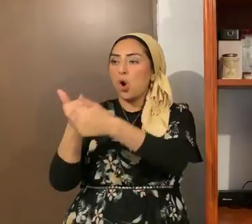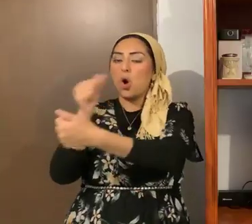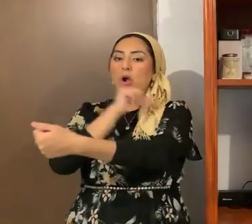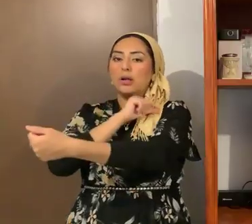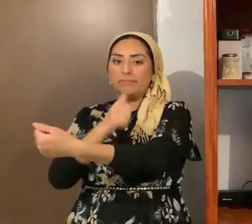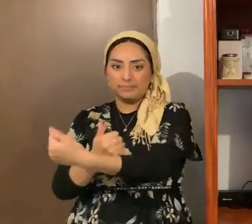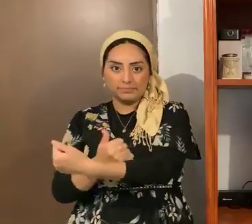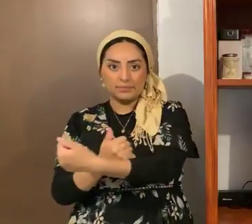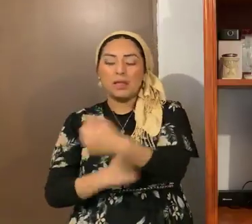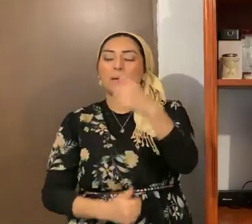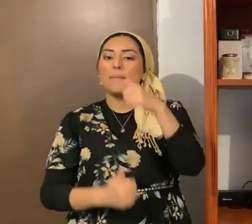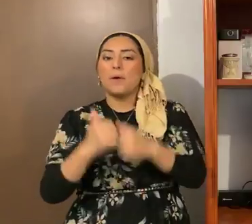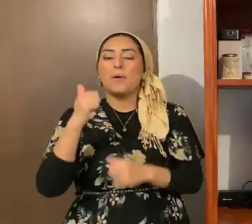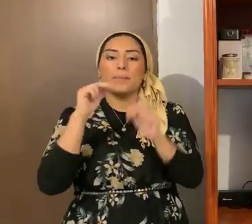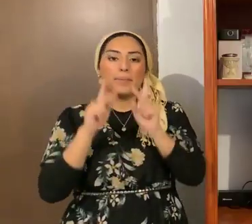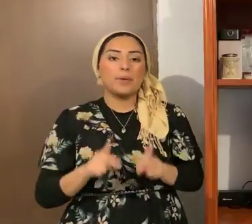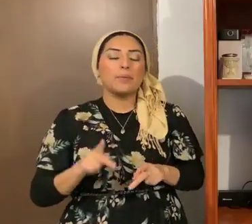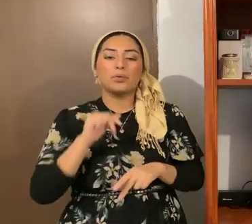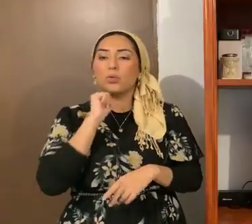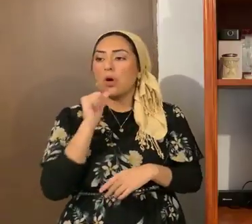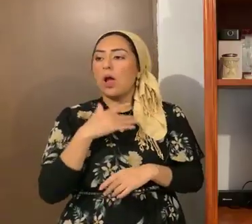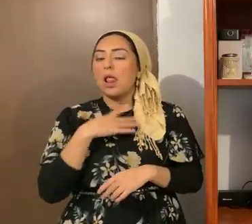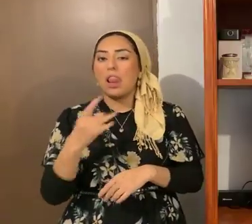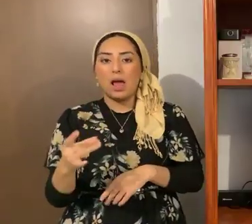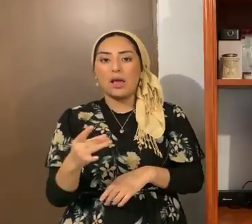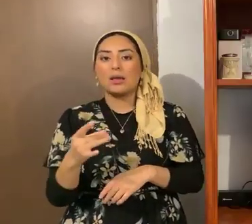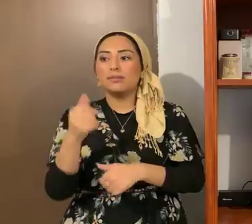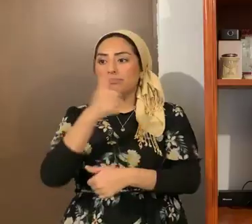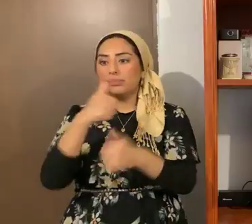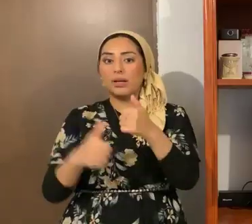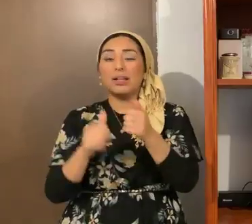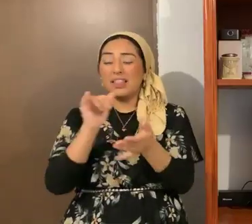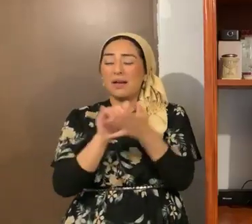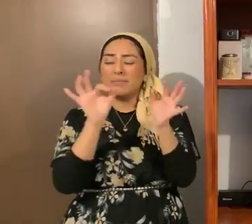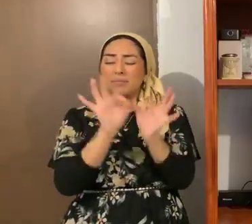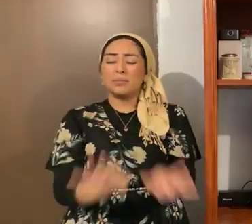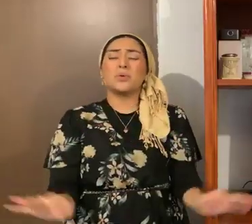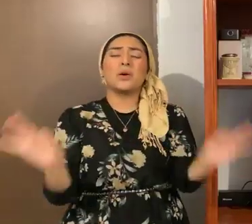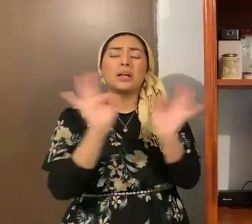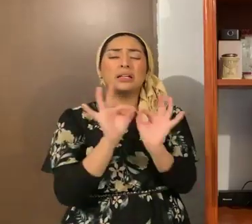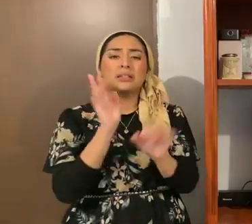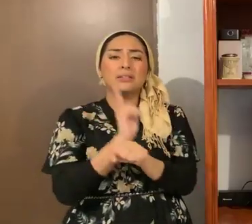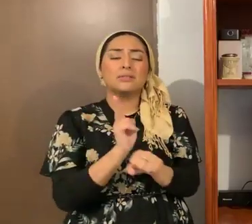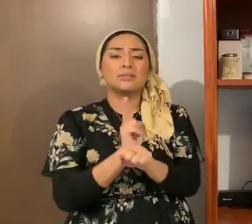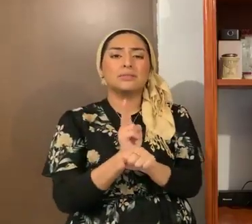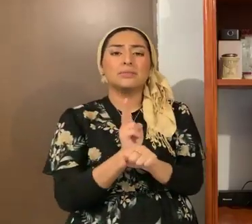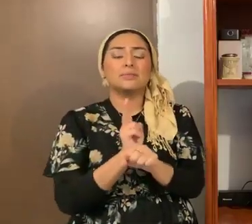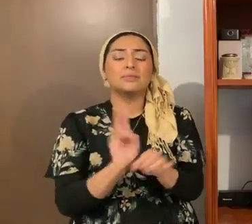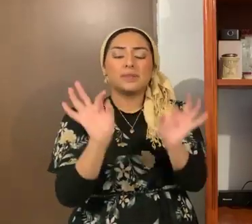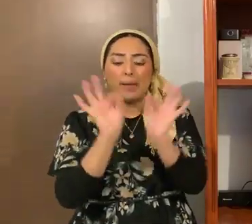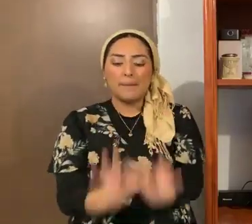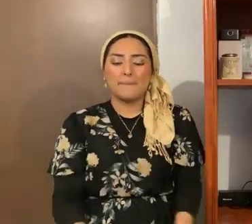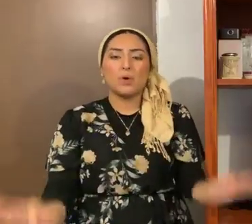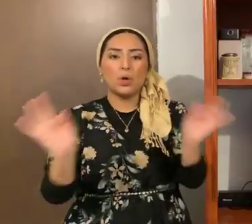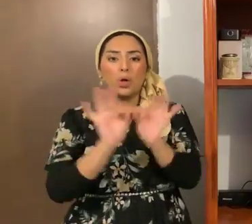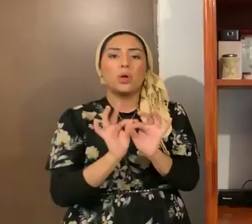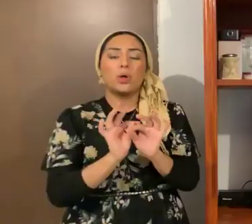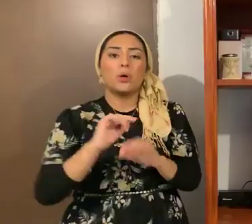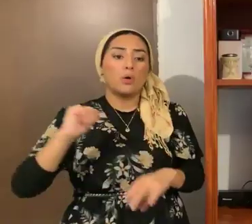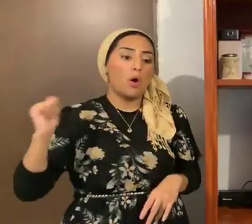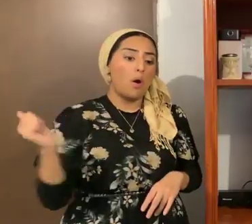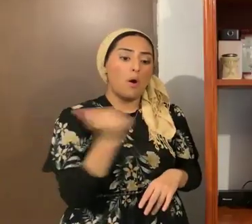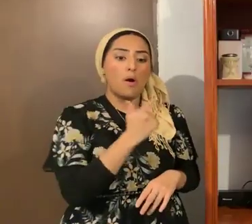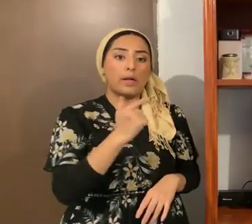Elohim. La mayoría de las personas no se someten. Esto es muy importante, amada Kehilá, amados Roim, Sankerim, todos tenemos que